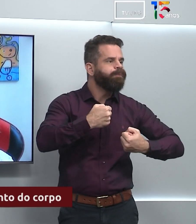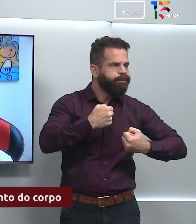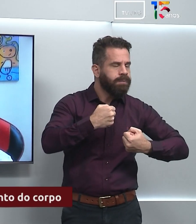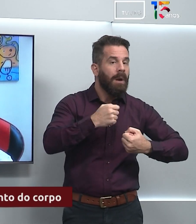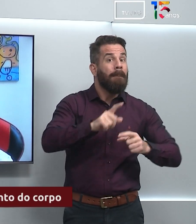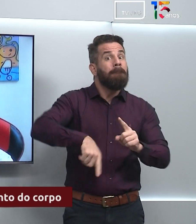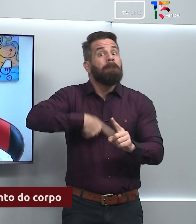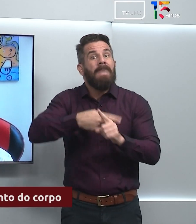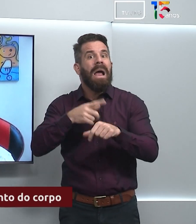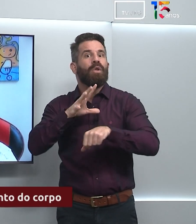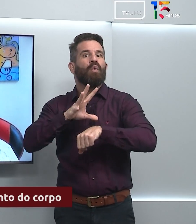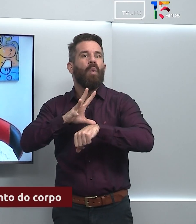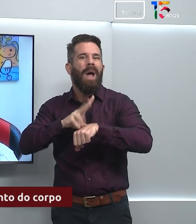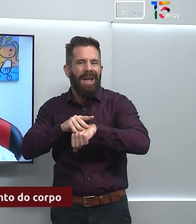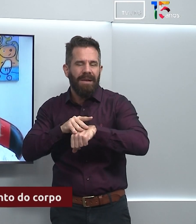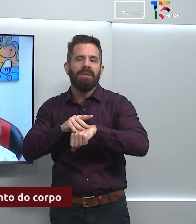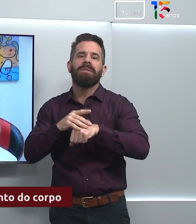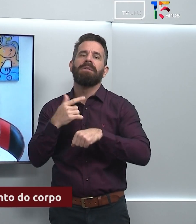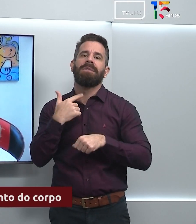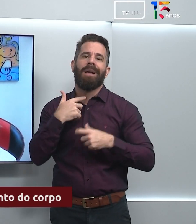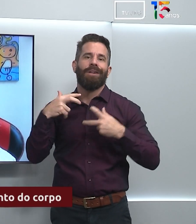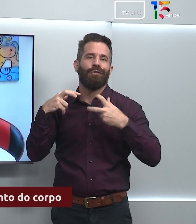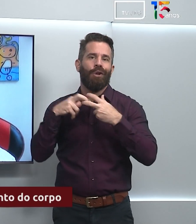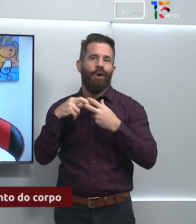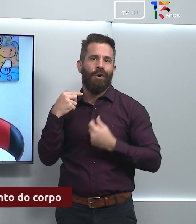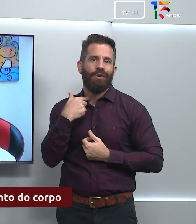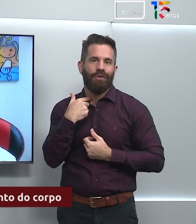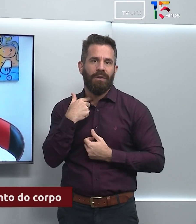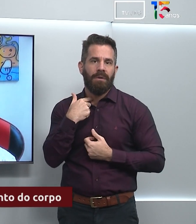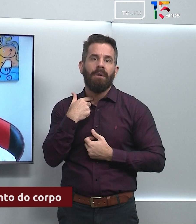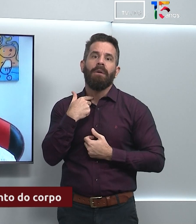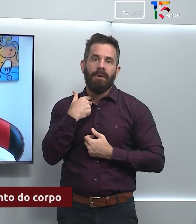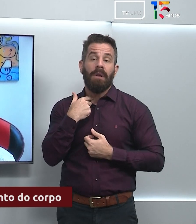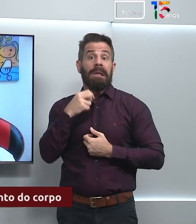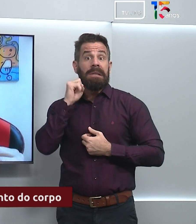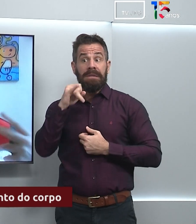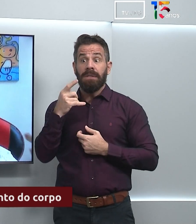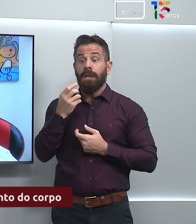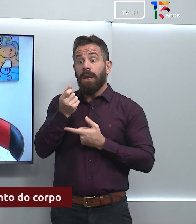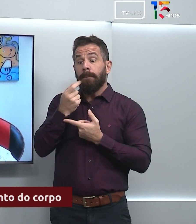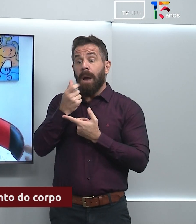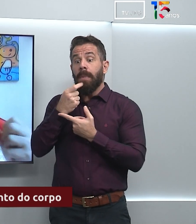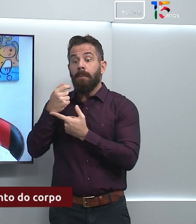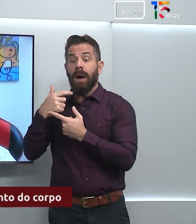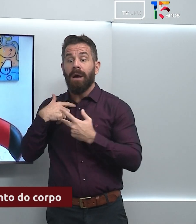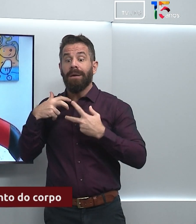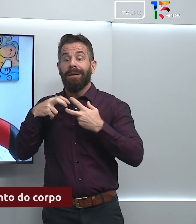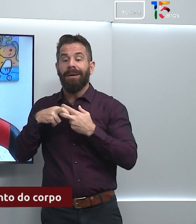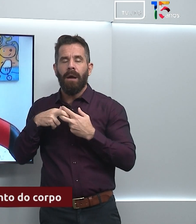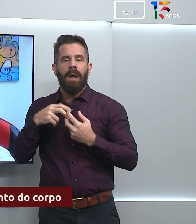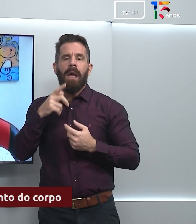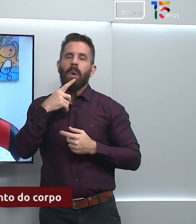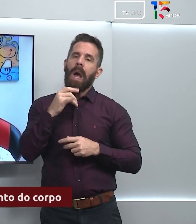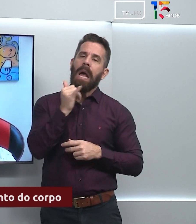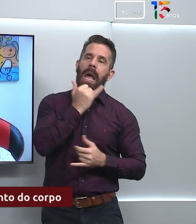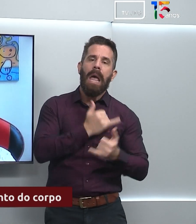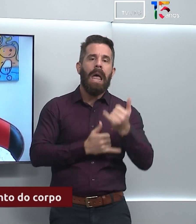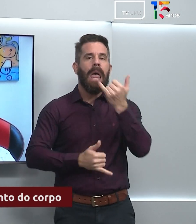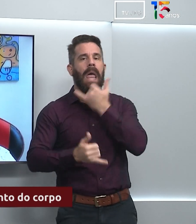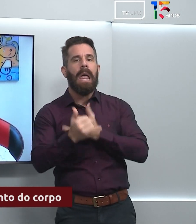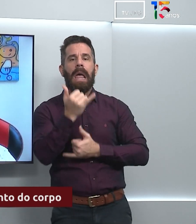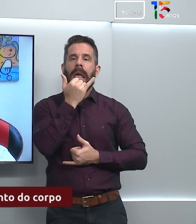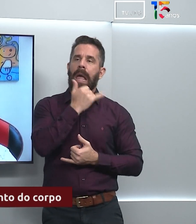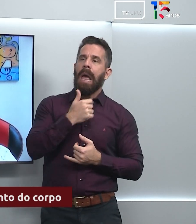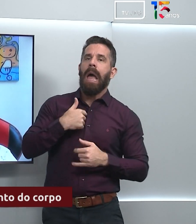doença tireoidiana também. Então, a gente, normalizando a tireoide, não dá para usá-la como desculpa. É minha tireoide